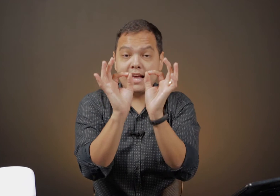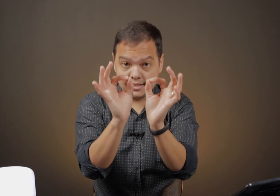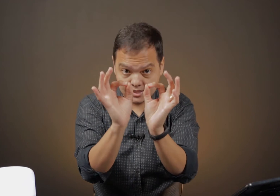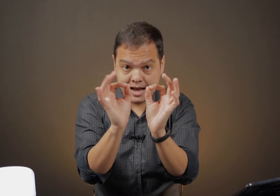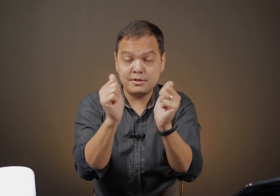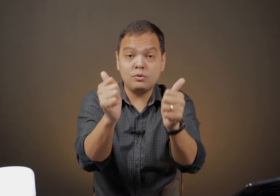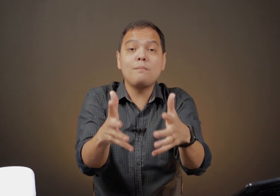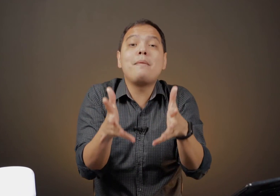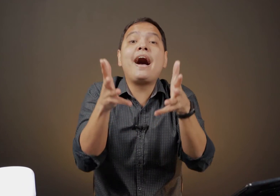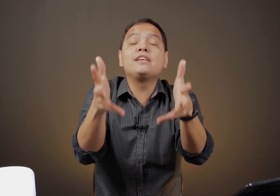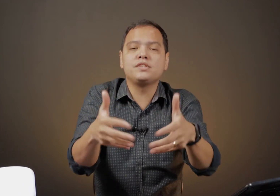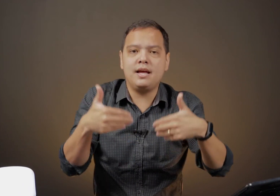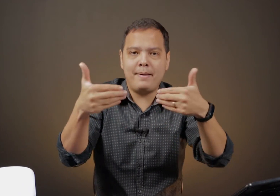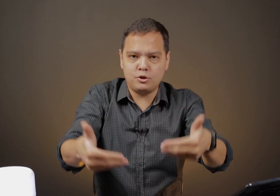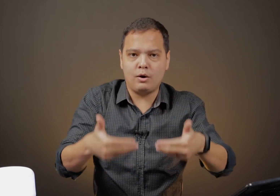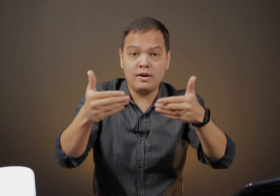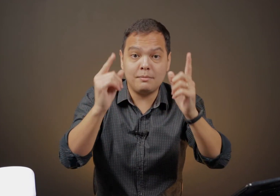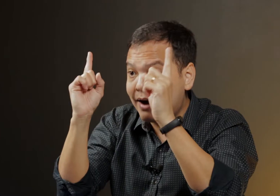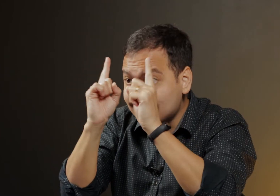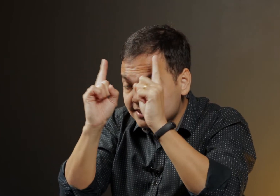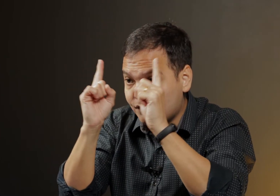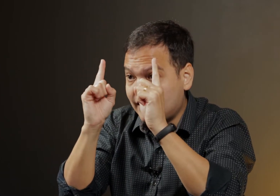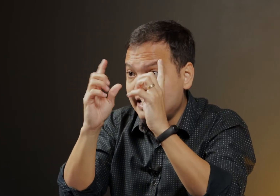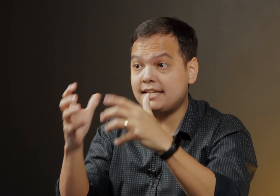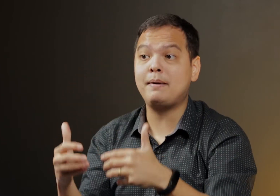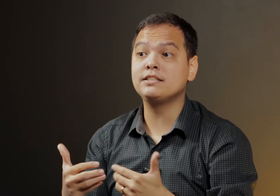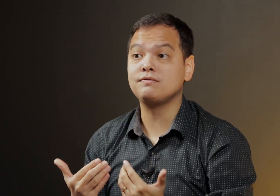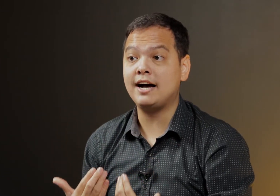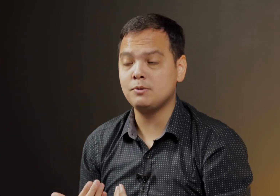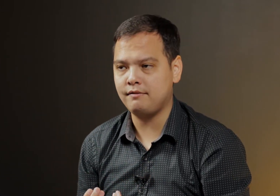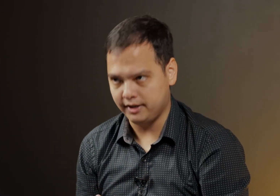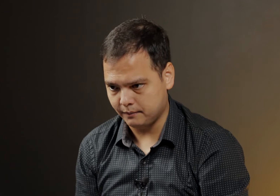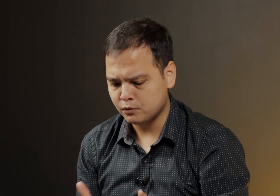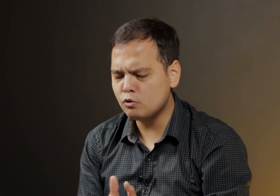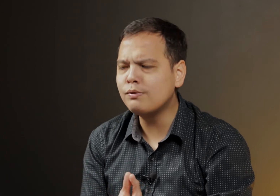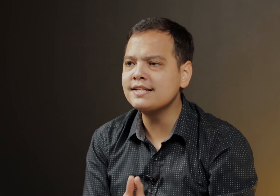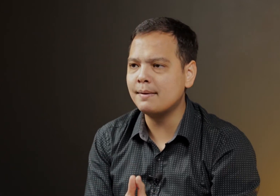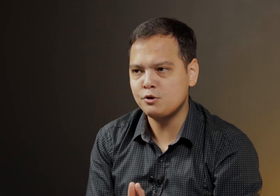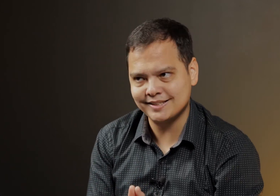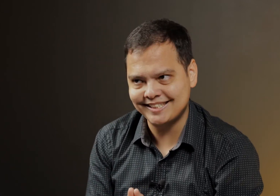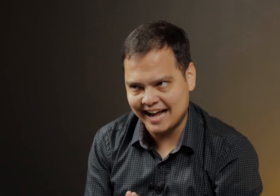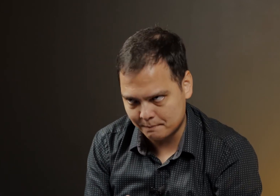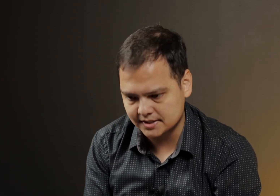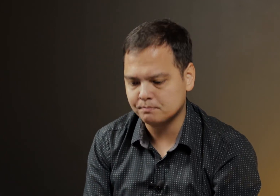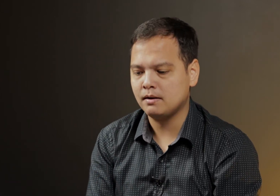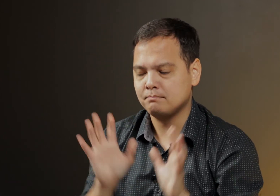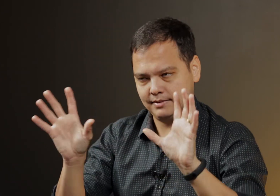essas sinapses, quanto mais você repete uma coisa, mais ela se fortalece e mais fácil ela fica. Um bom exemplo de uma sinapse, na verdade